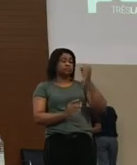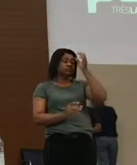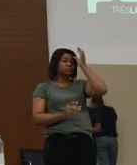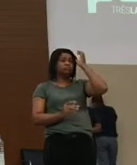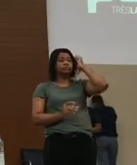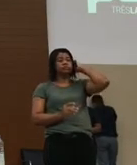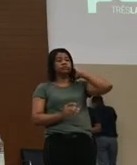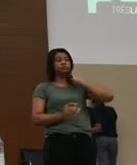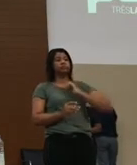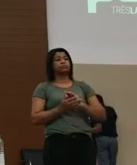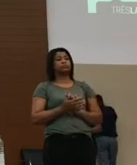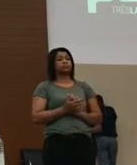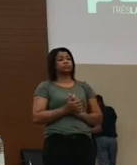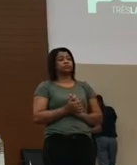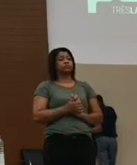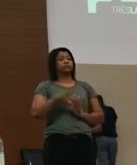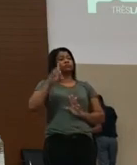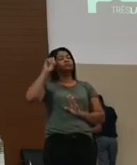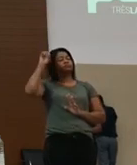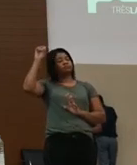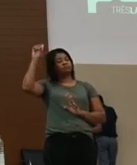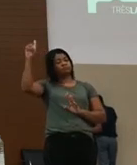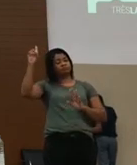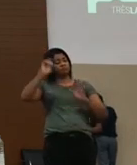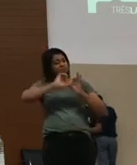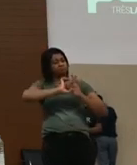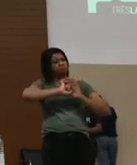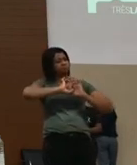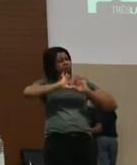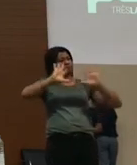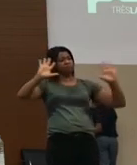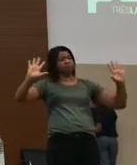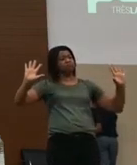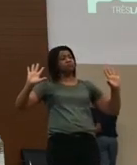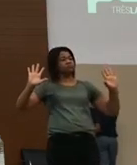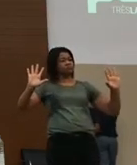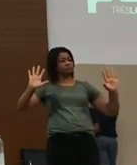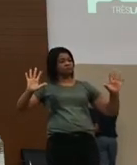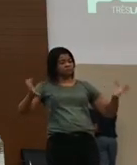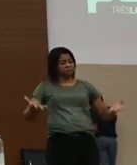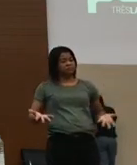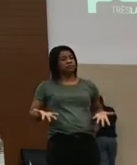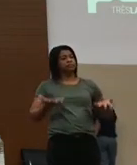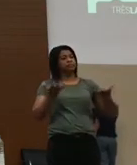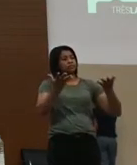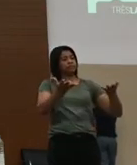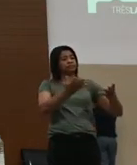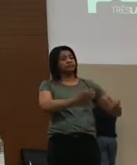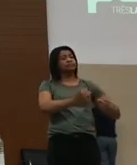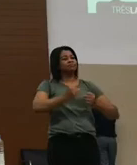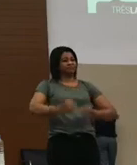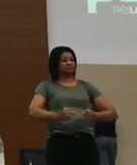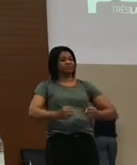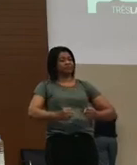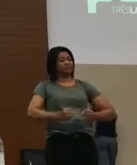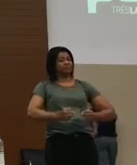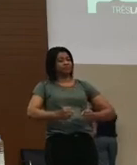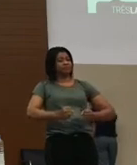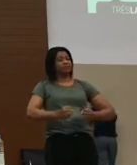Deus deixa a sua disposição esse poder. Então olha agora, fala assim: Senhor,